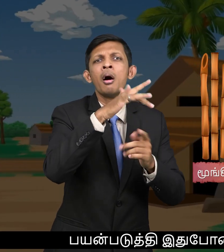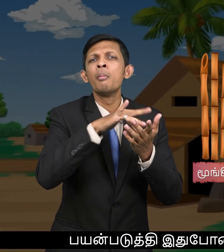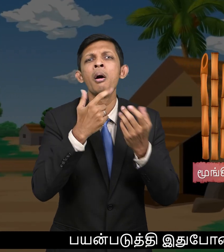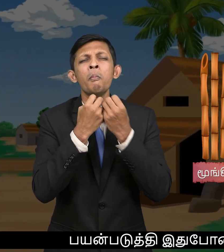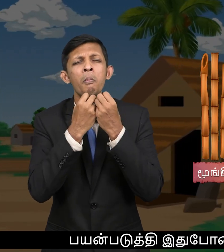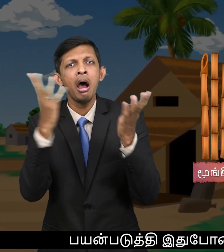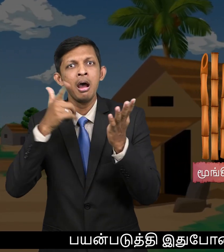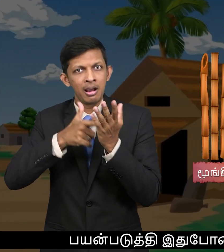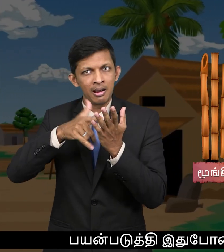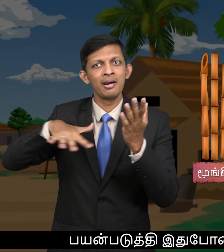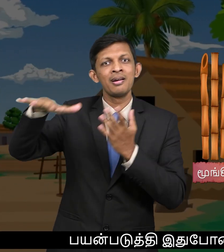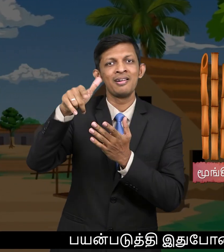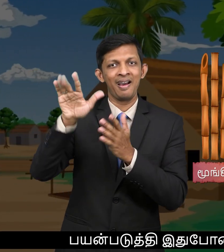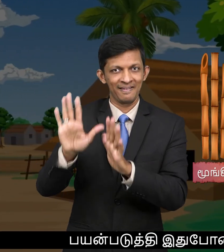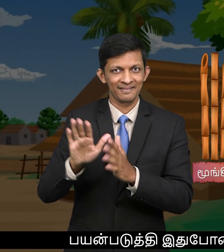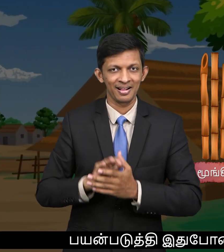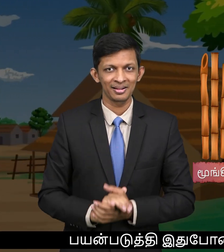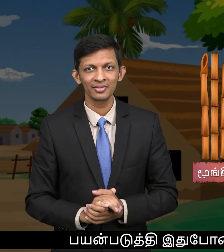கட்டுகிறார்கள்.